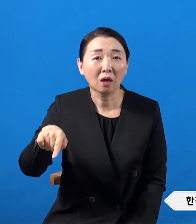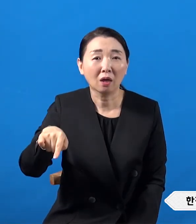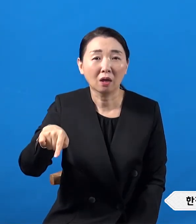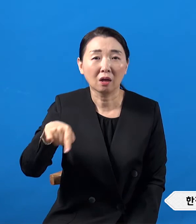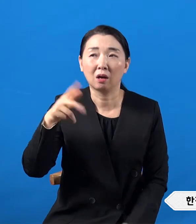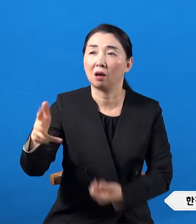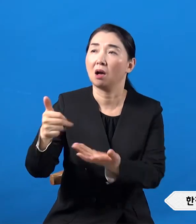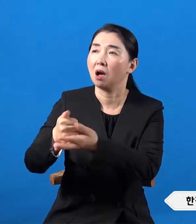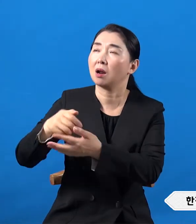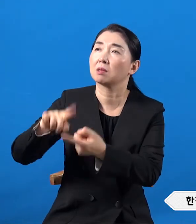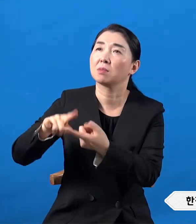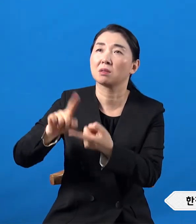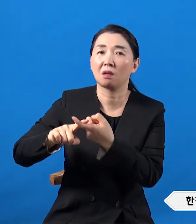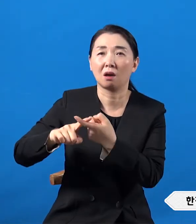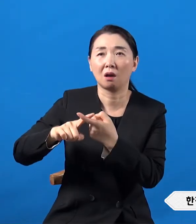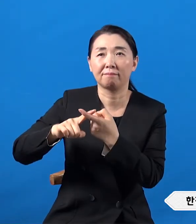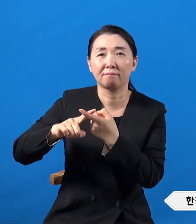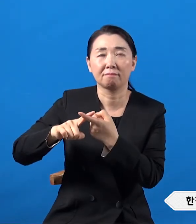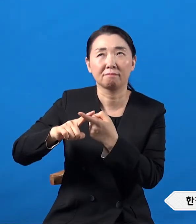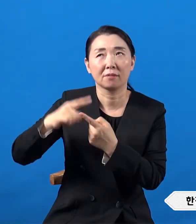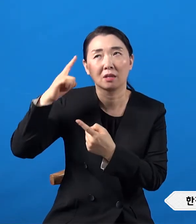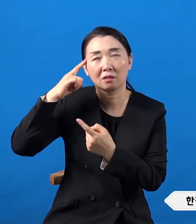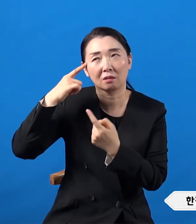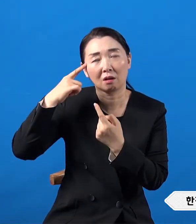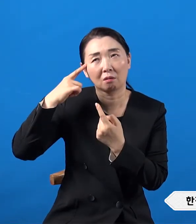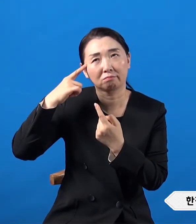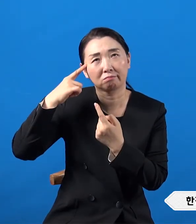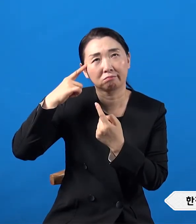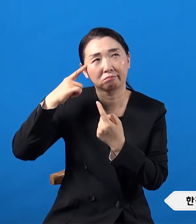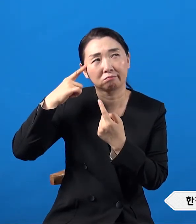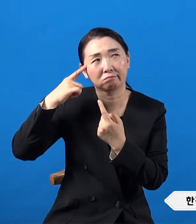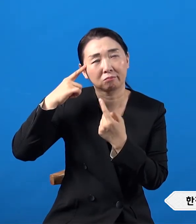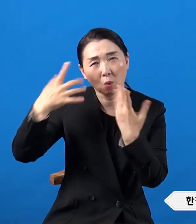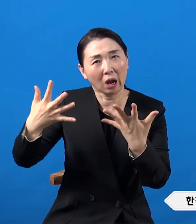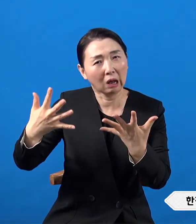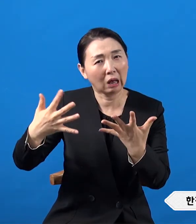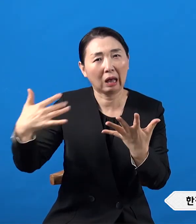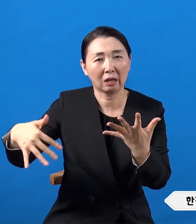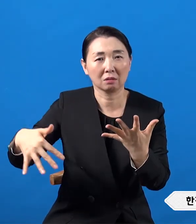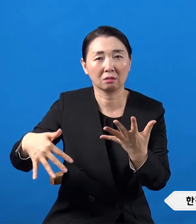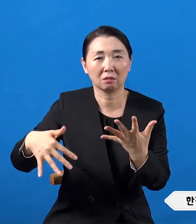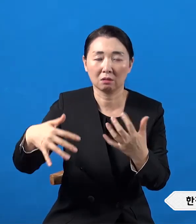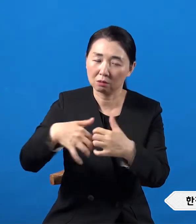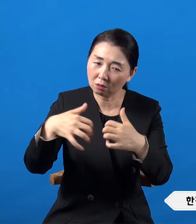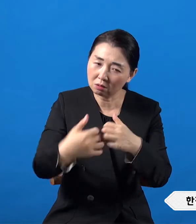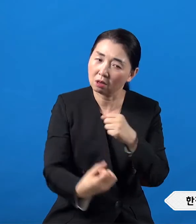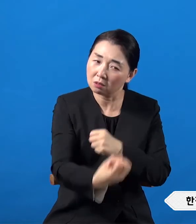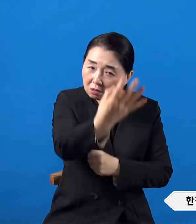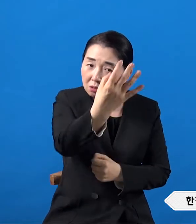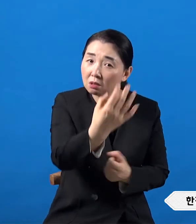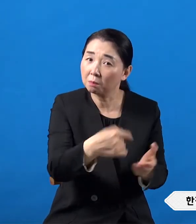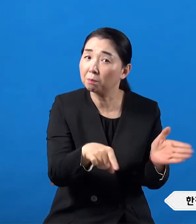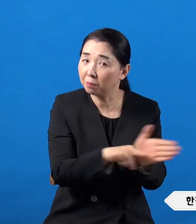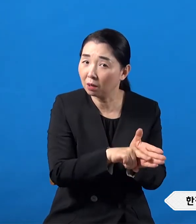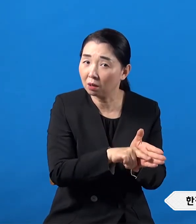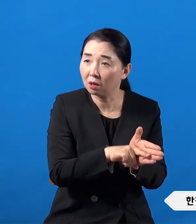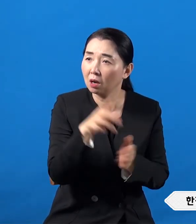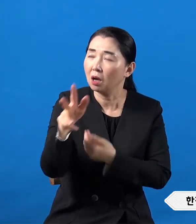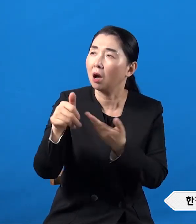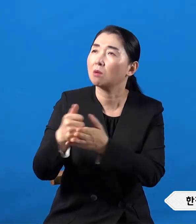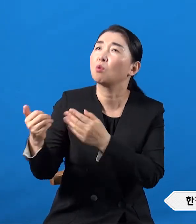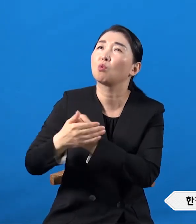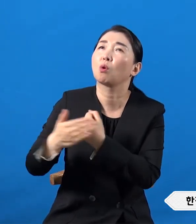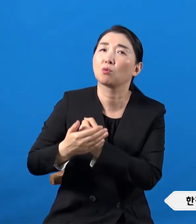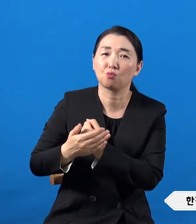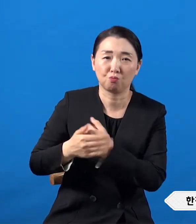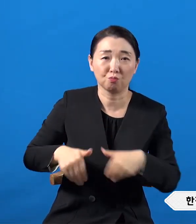그의 하나님에 대한 개념이 잘못되어 있기 때문입니다. 그는 전쟁에 승리하기 위해서는